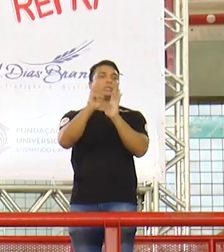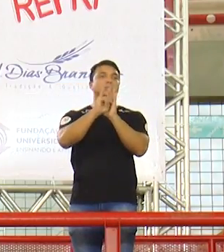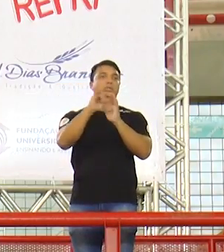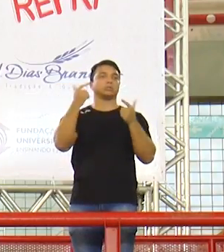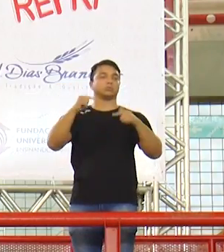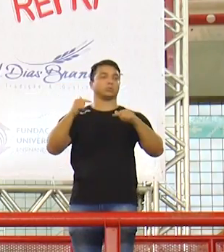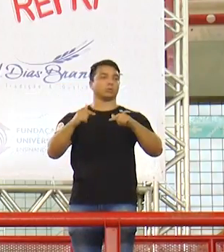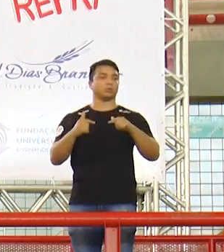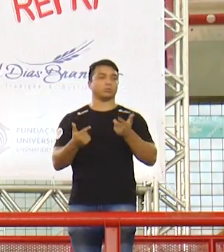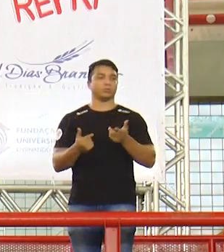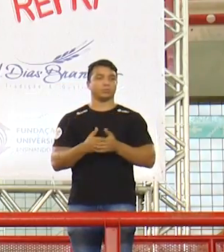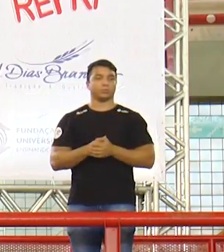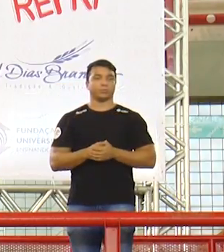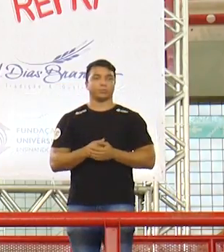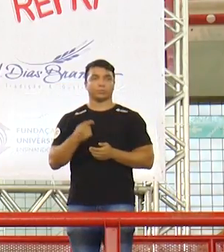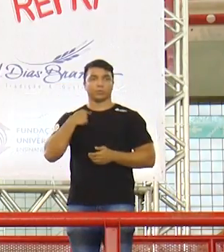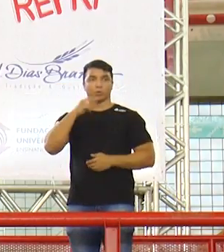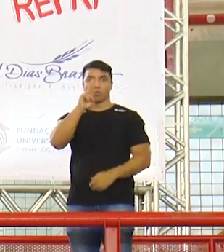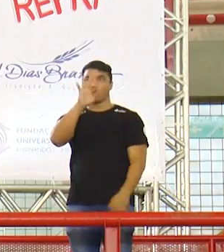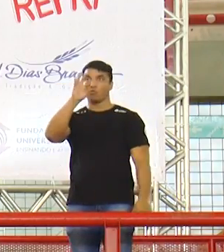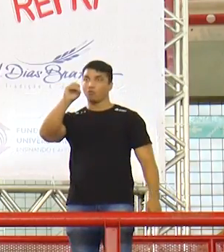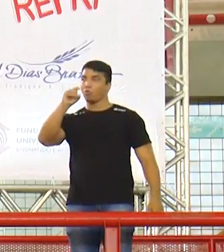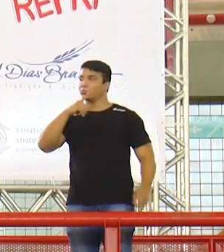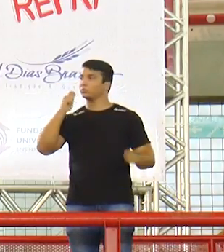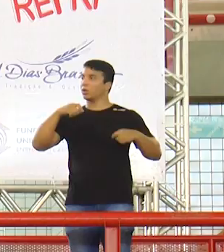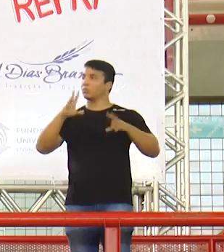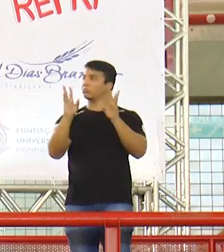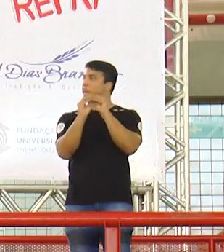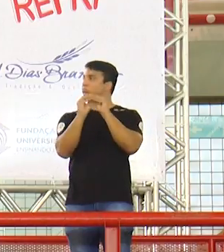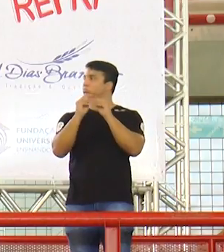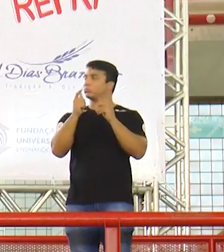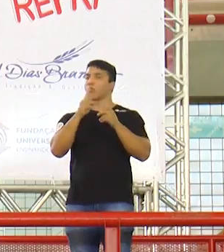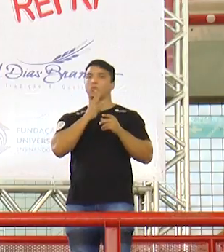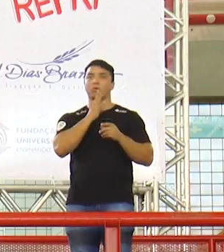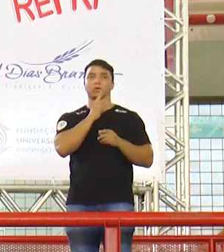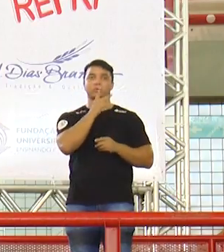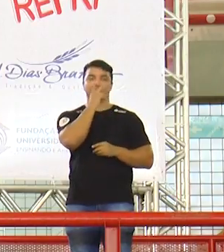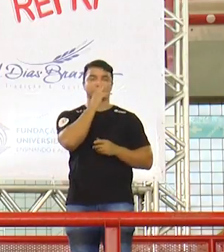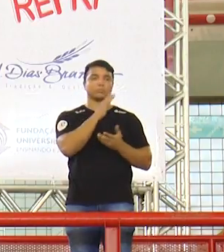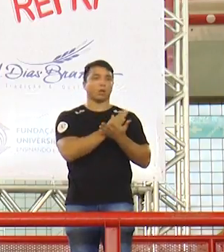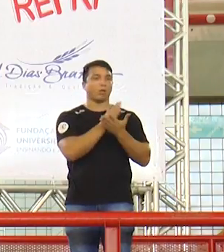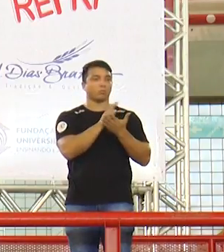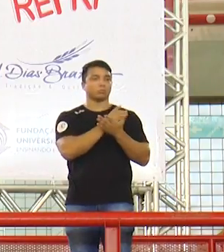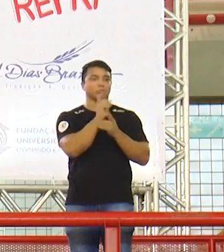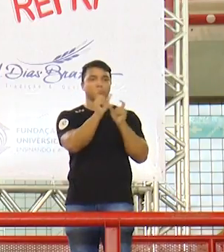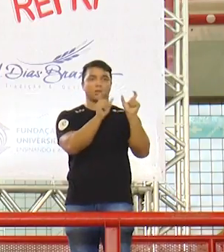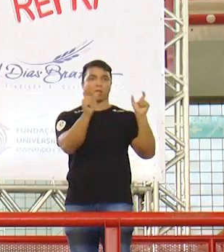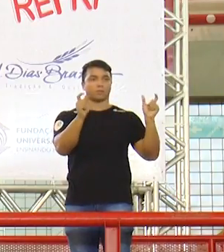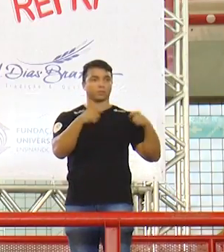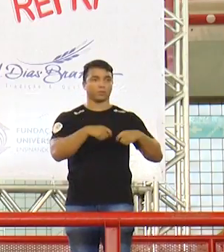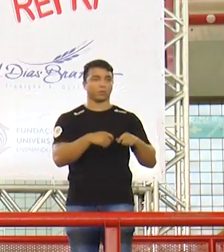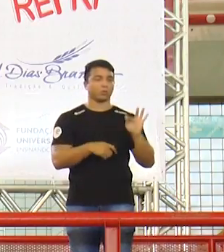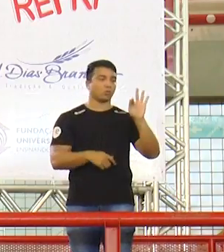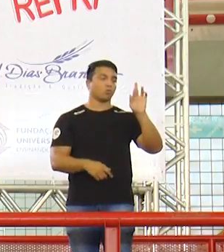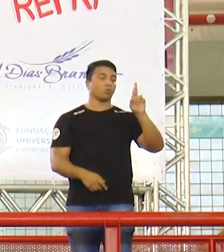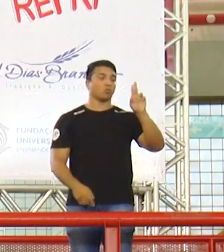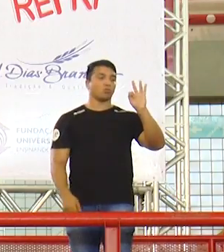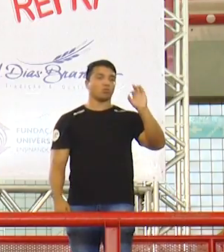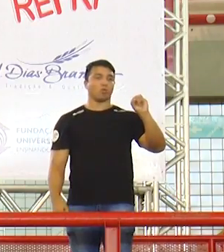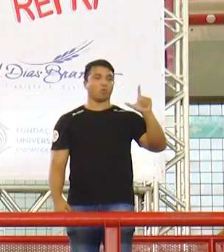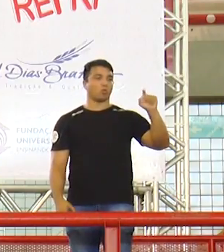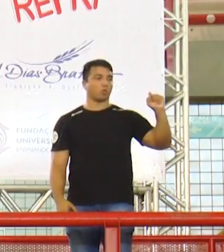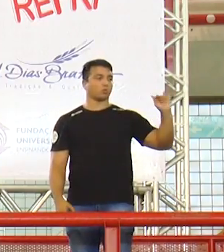UFO. A partir dessa sigla, eu posso formar algumas palavras, não?